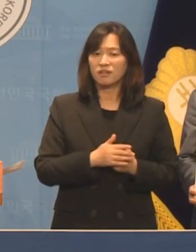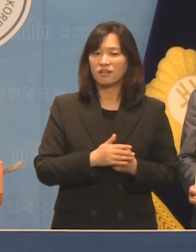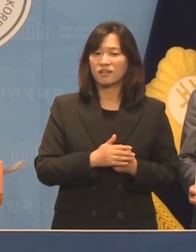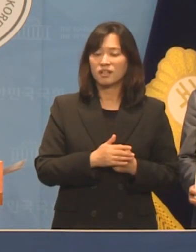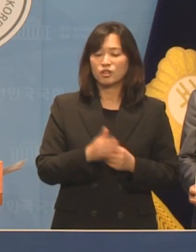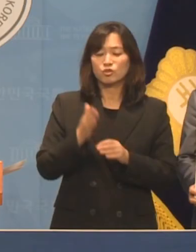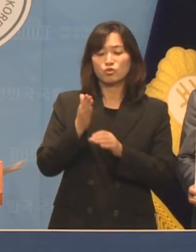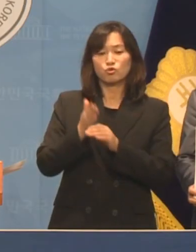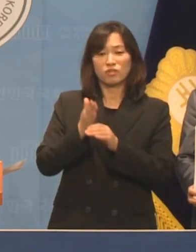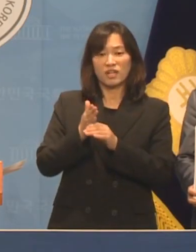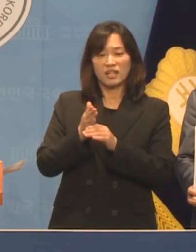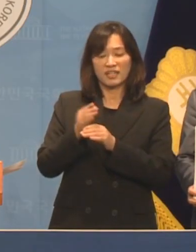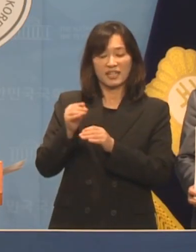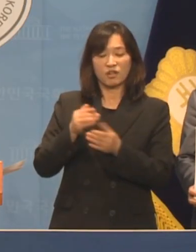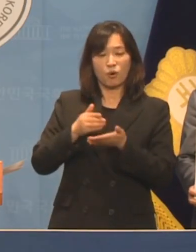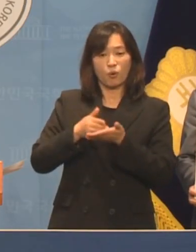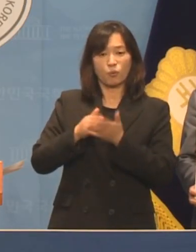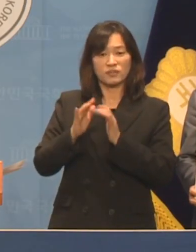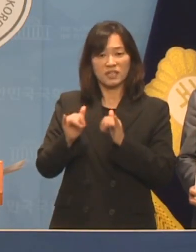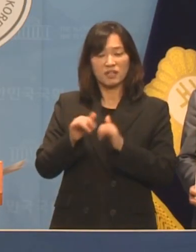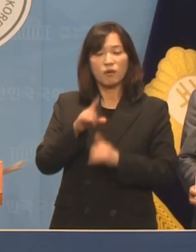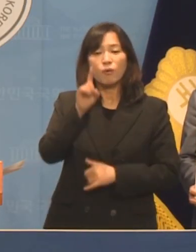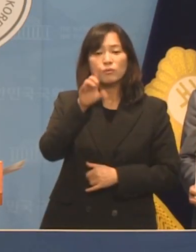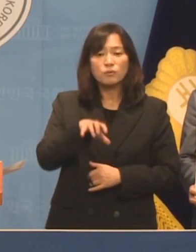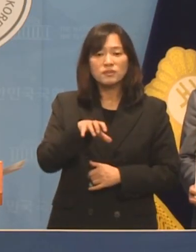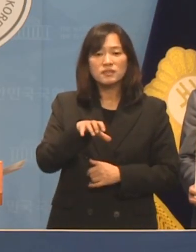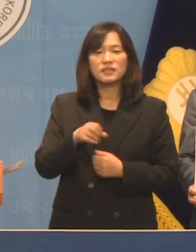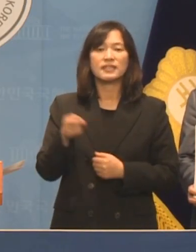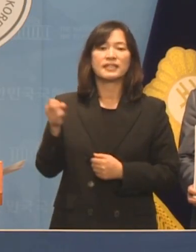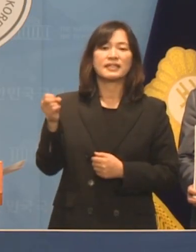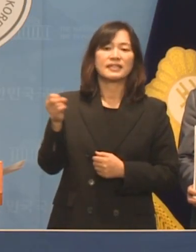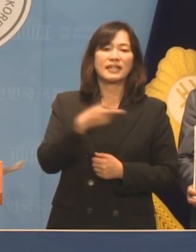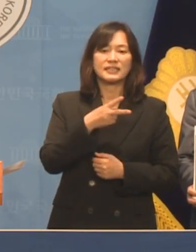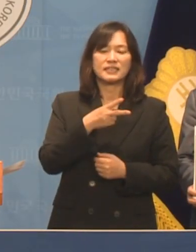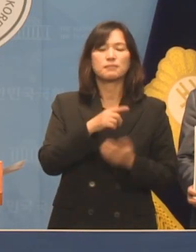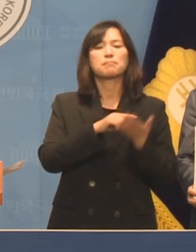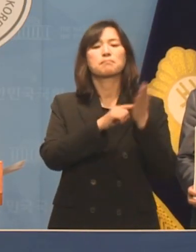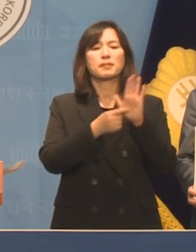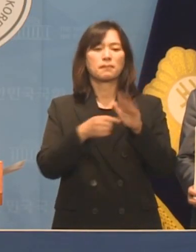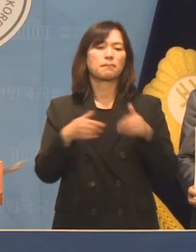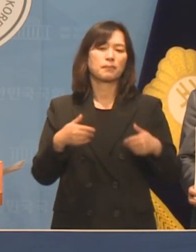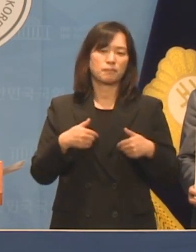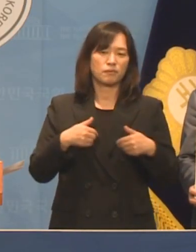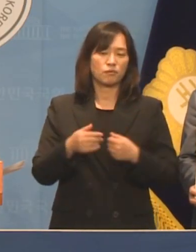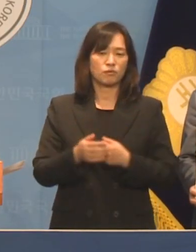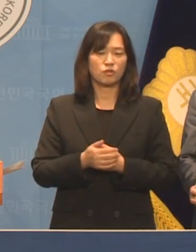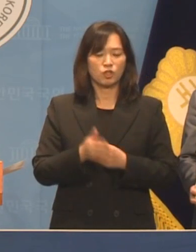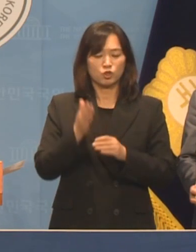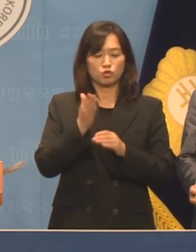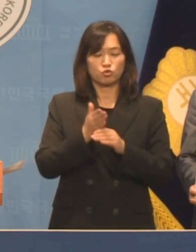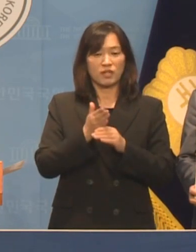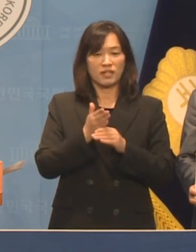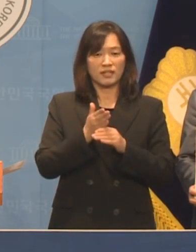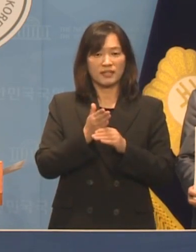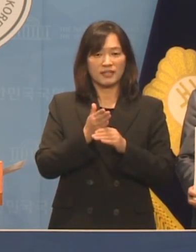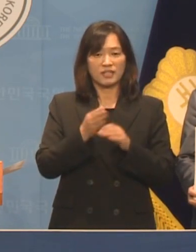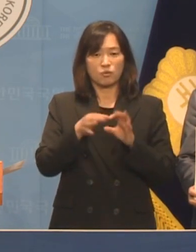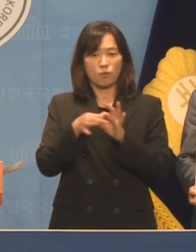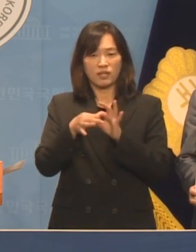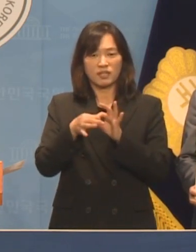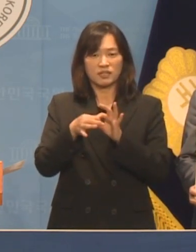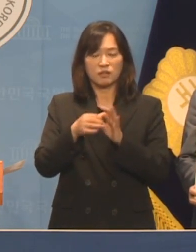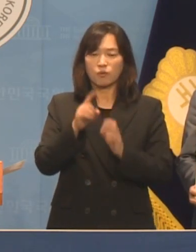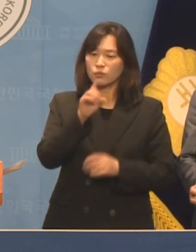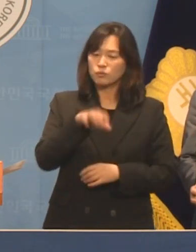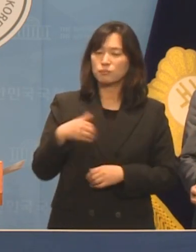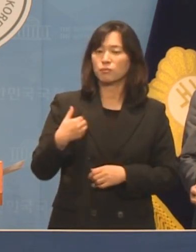중간 언론사가 어디인지 다시 한번 밝혀져야 합니다. 그리고 중간 언론사였는지